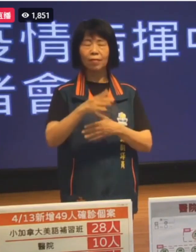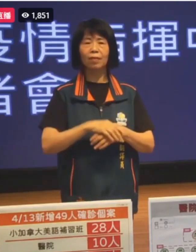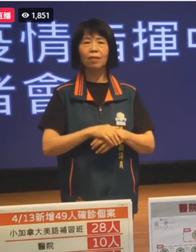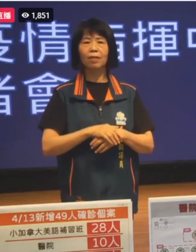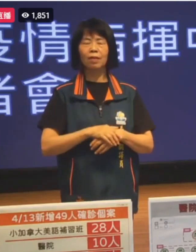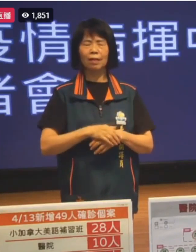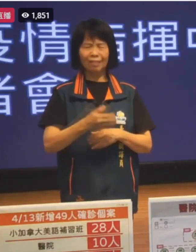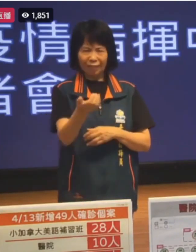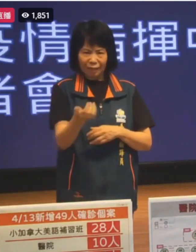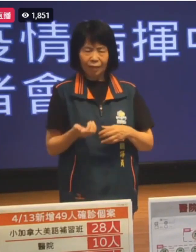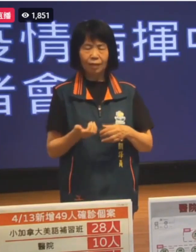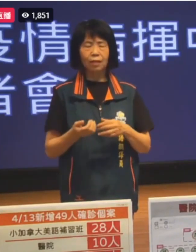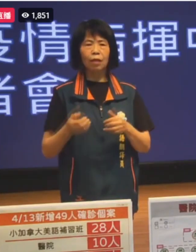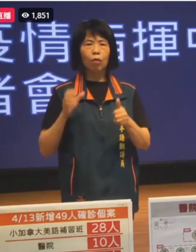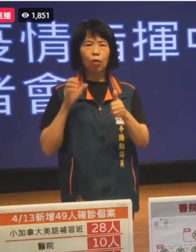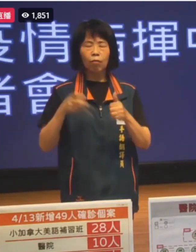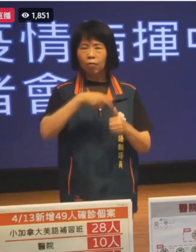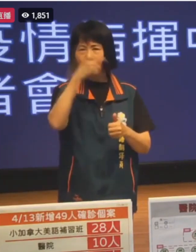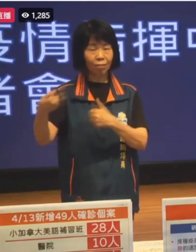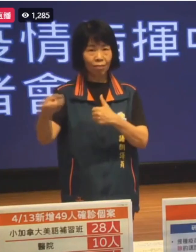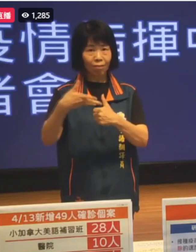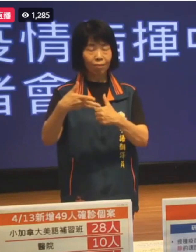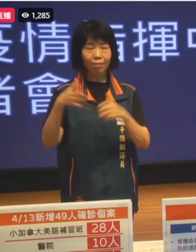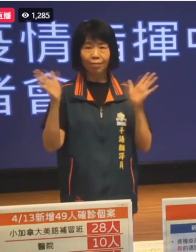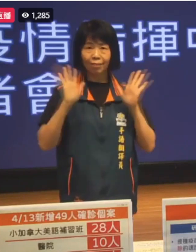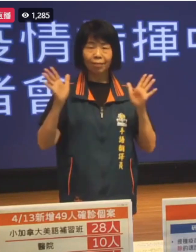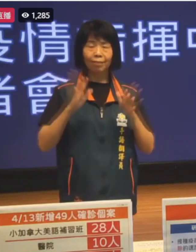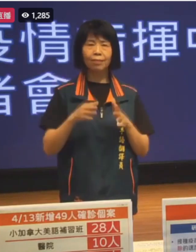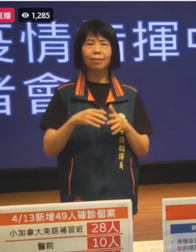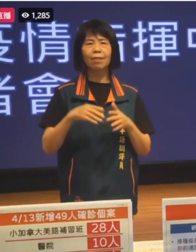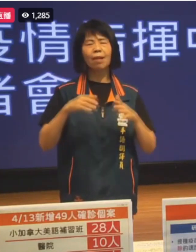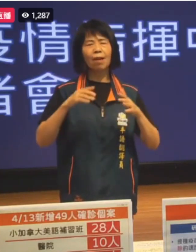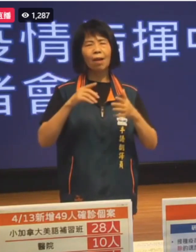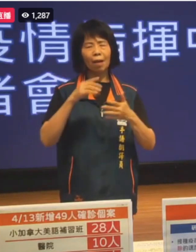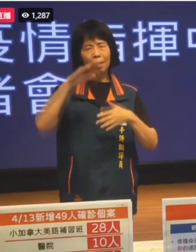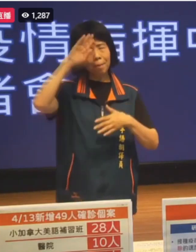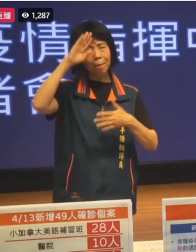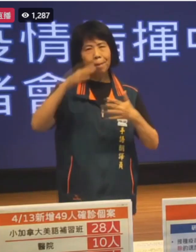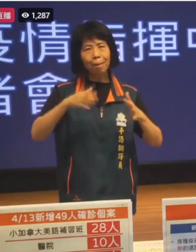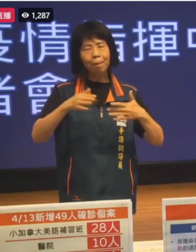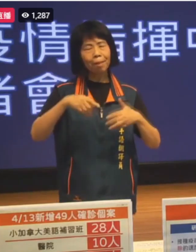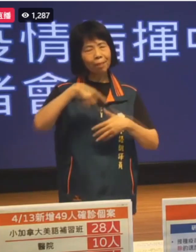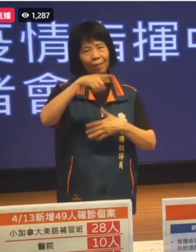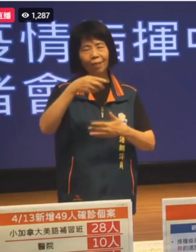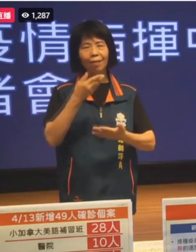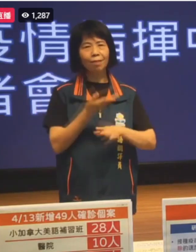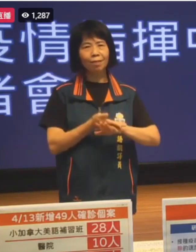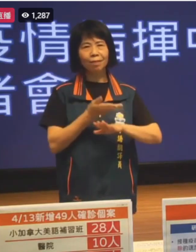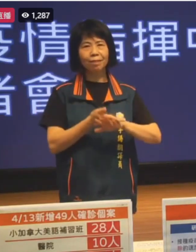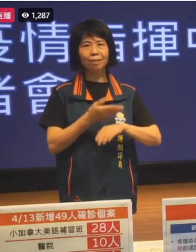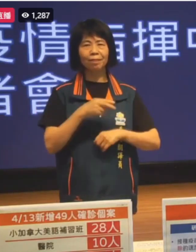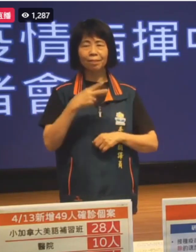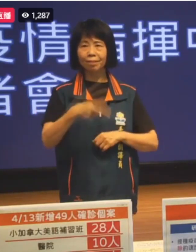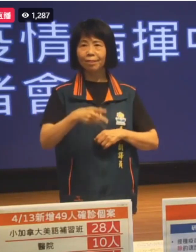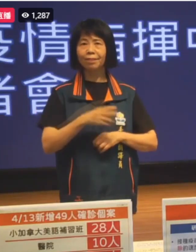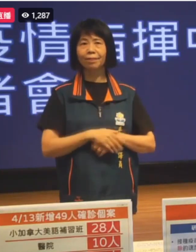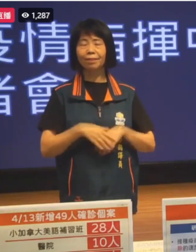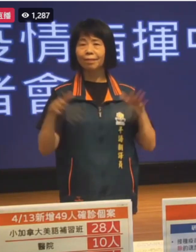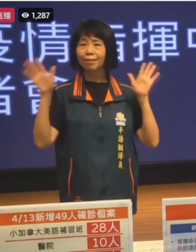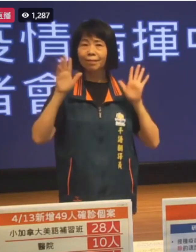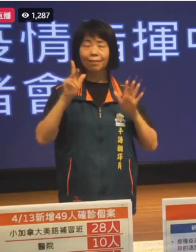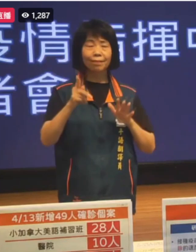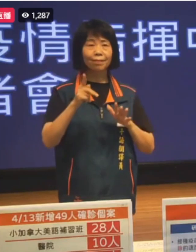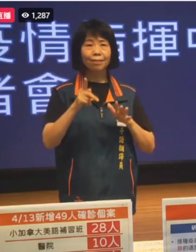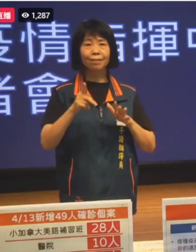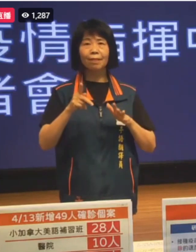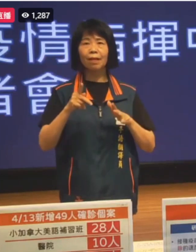是在非常早期就被抓出来。乡亲们不用再担心不用再担心那甚至我们在儿科